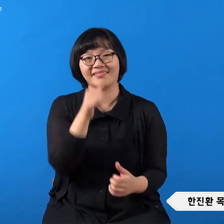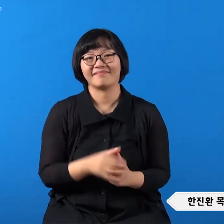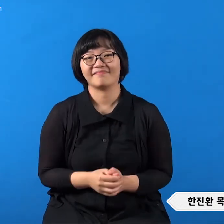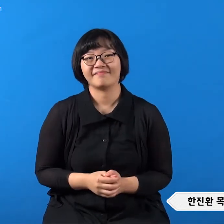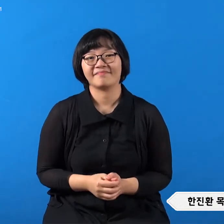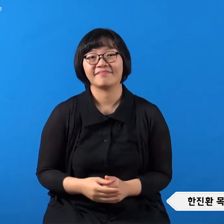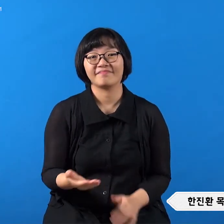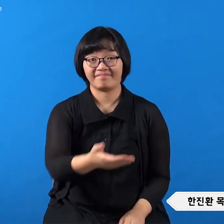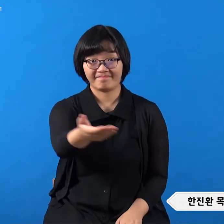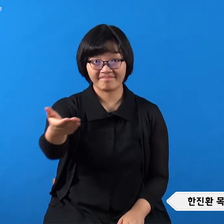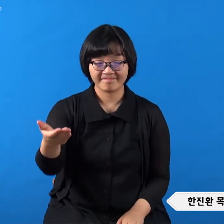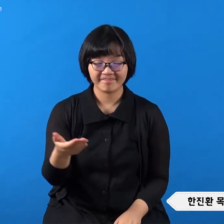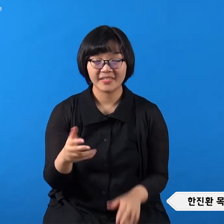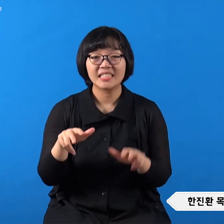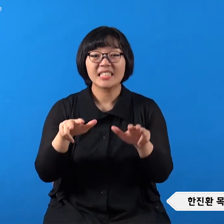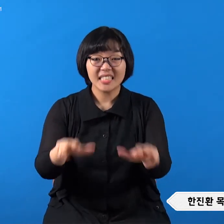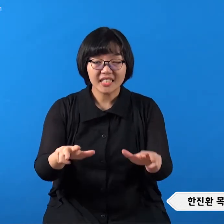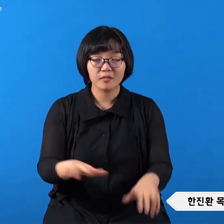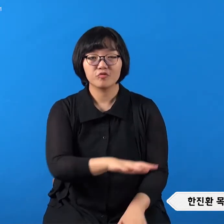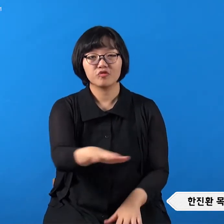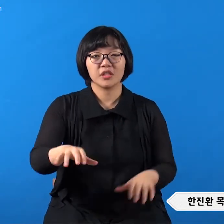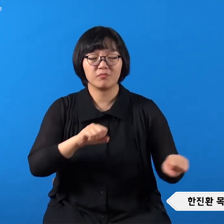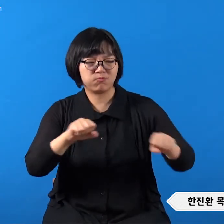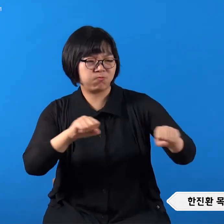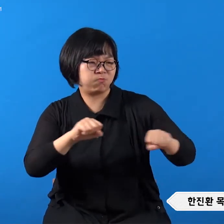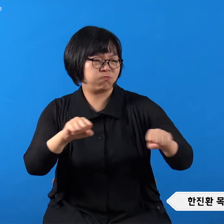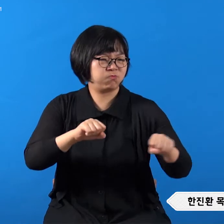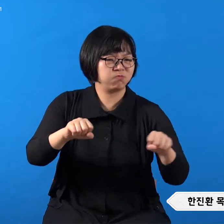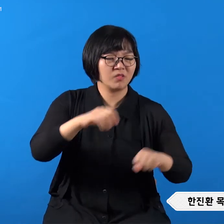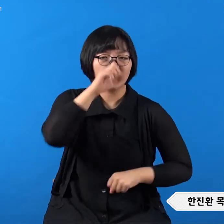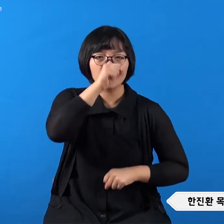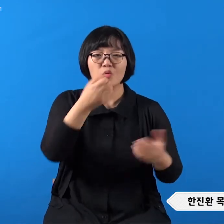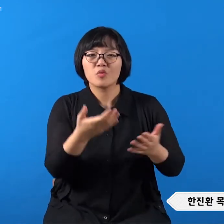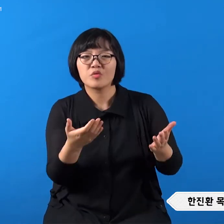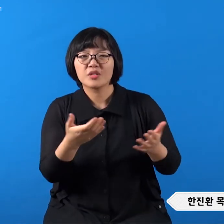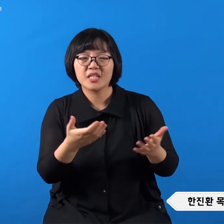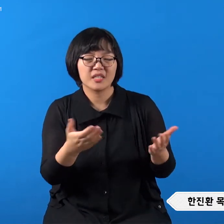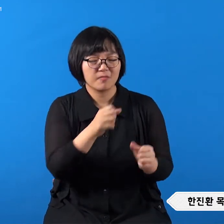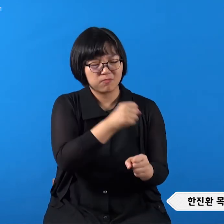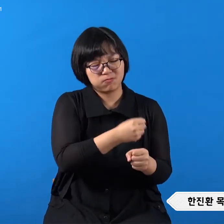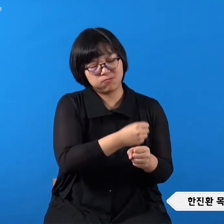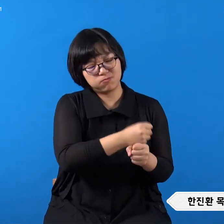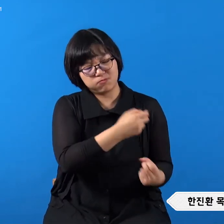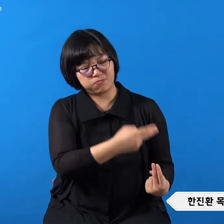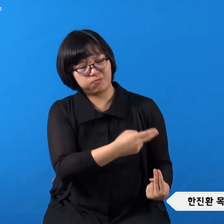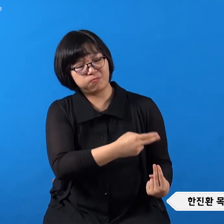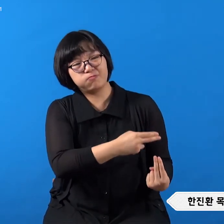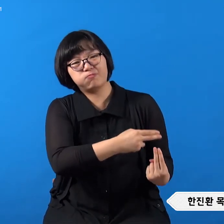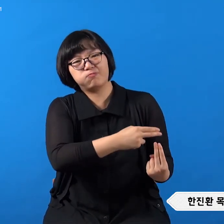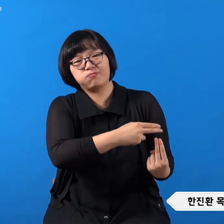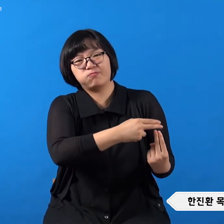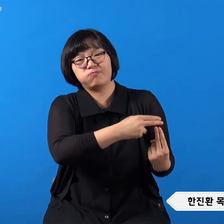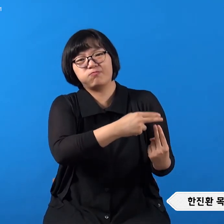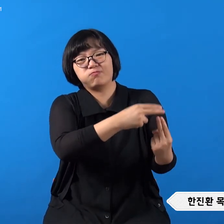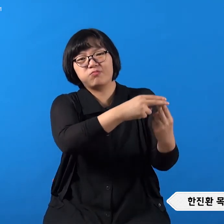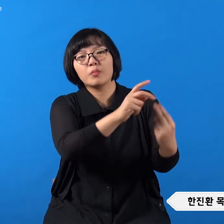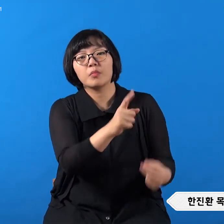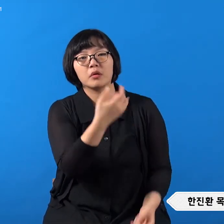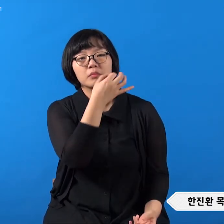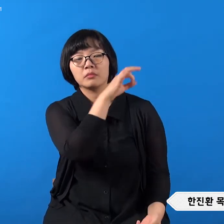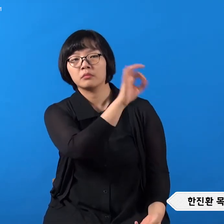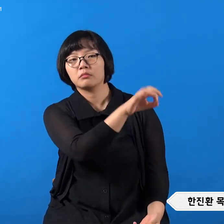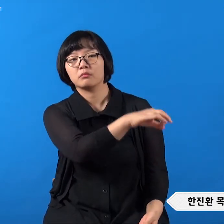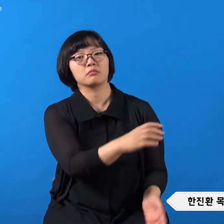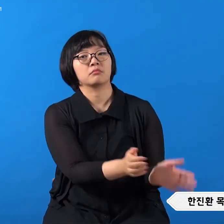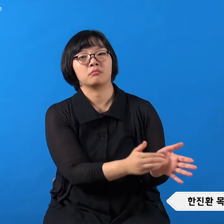여러분, 우리가 쌓는 의는 지푸라기 같은 것입니다. 그냥 헌 누더기와 같은 보잘것없는